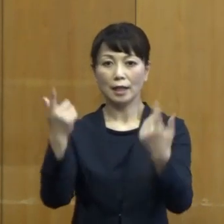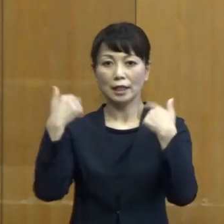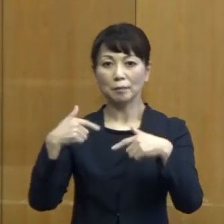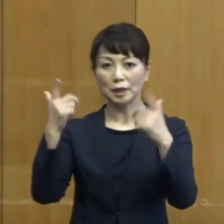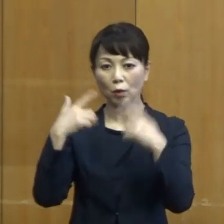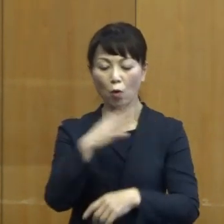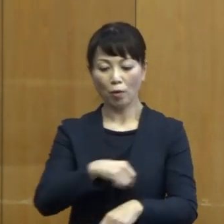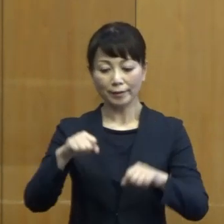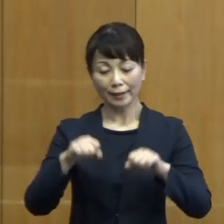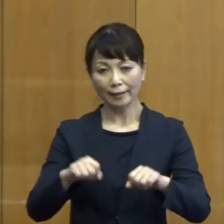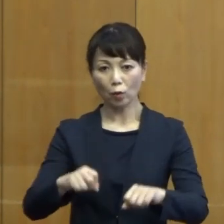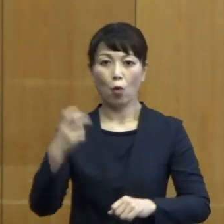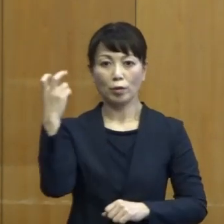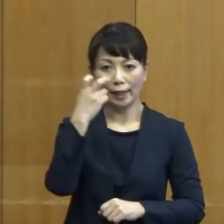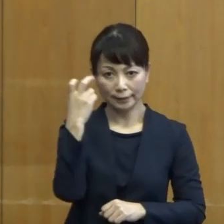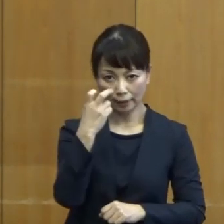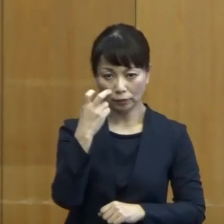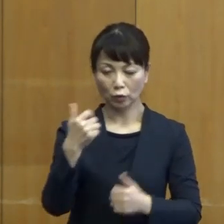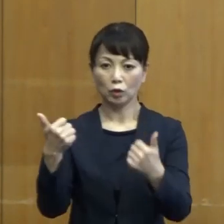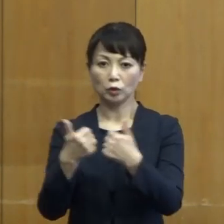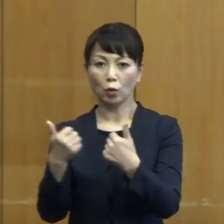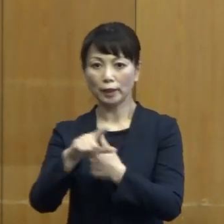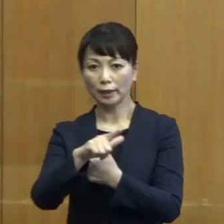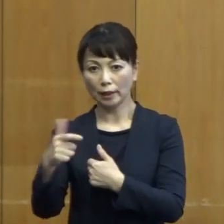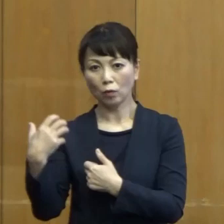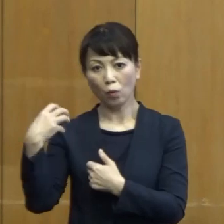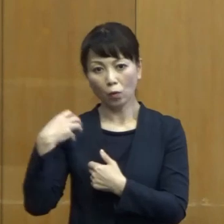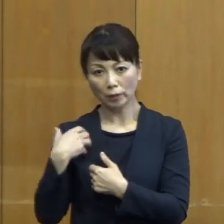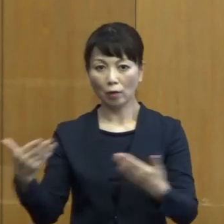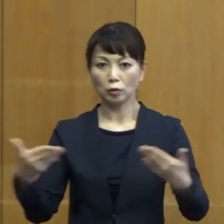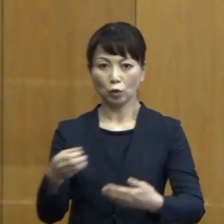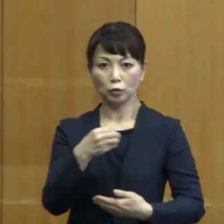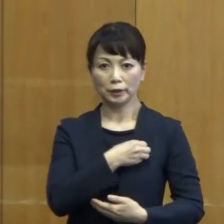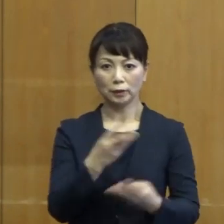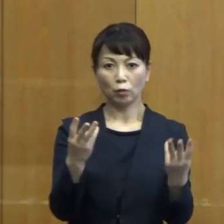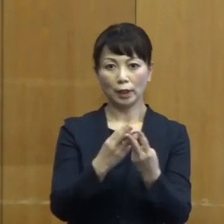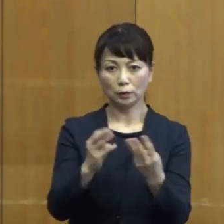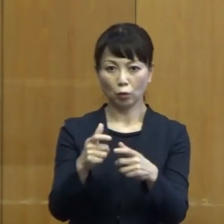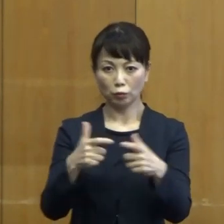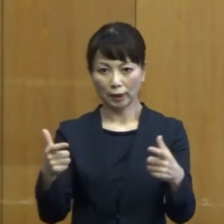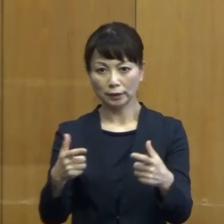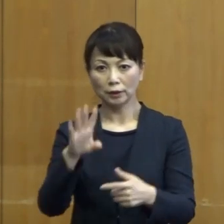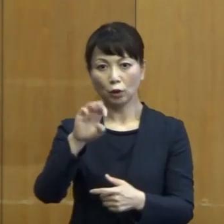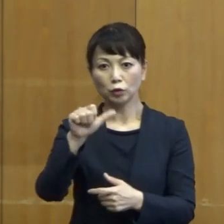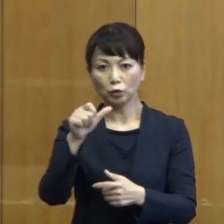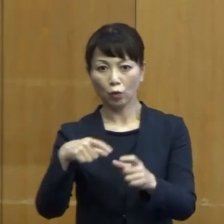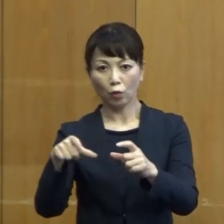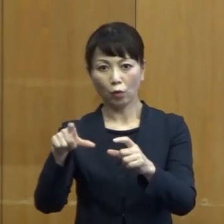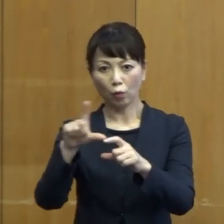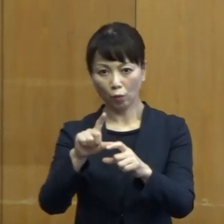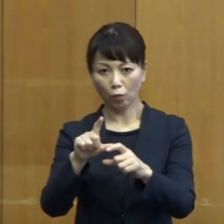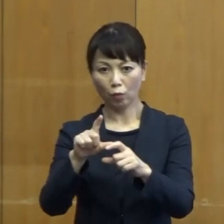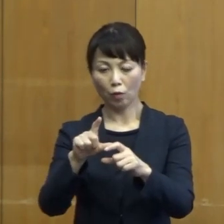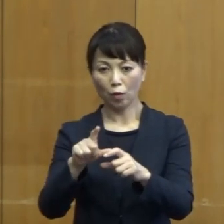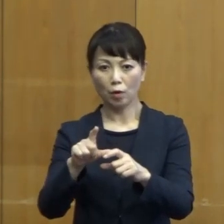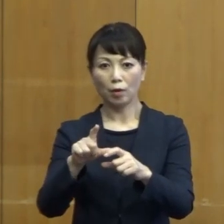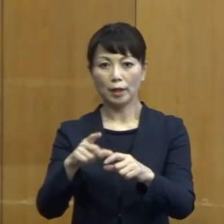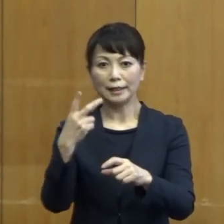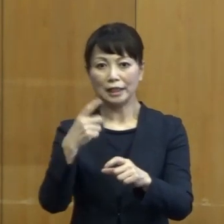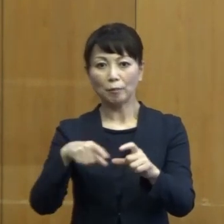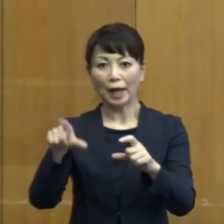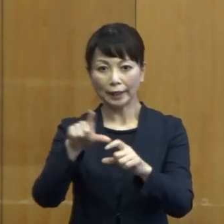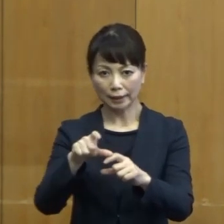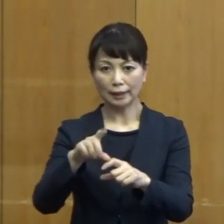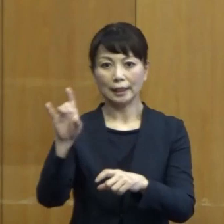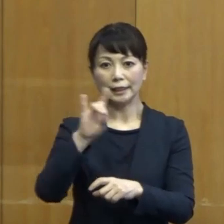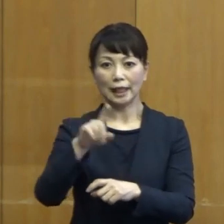観察や相談などを行う職員を新たに45名増員し、現状から倍増させ